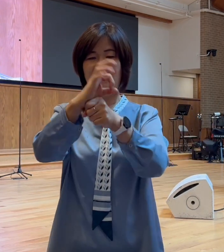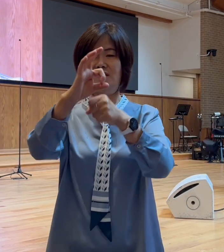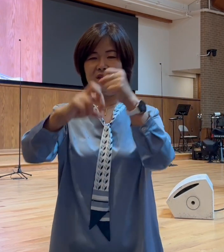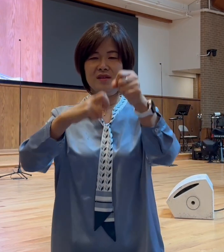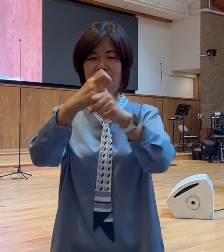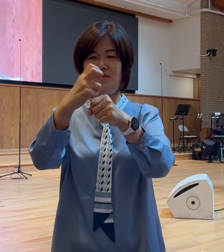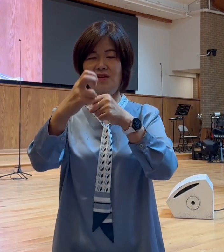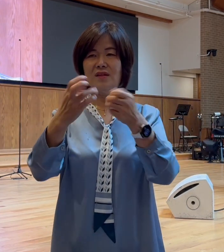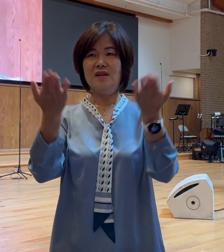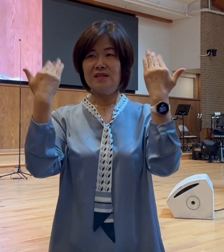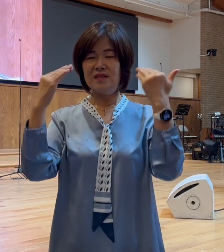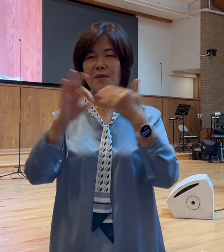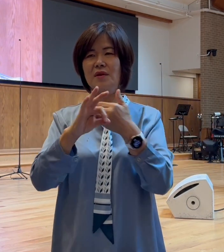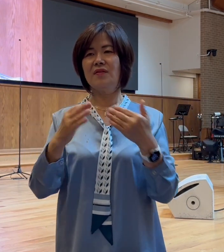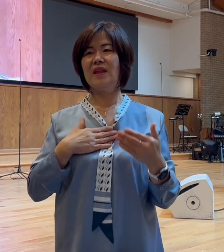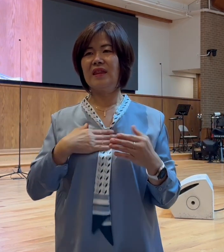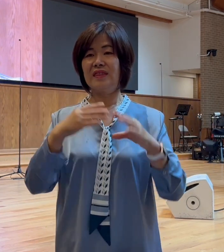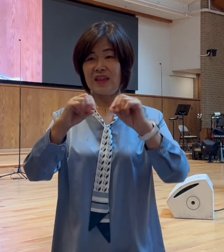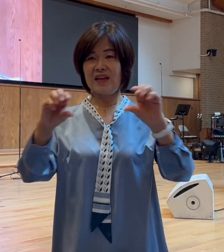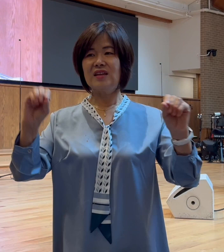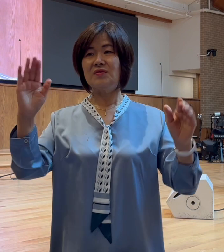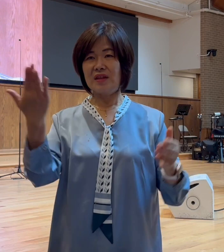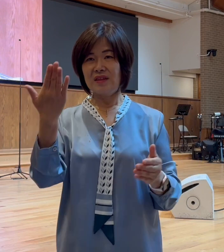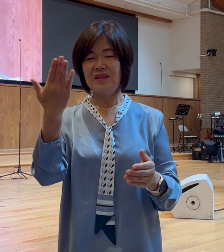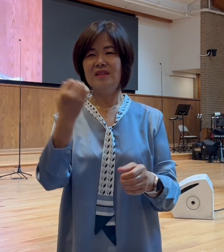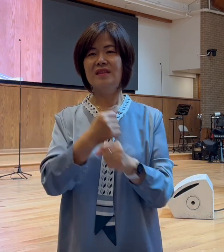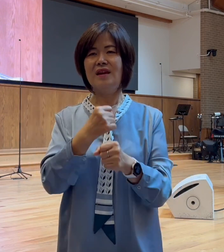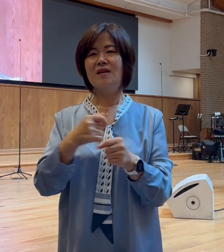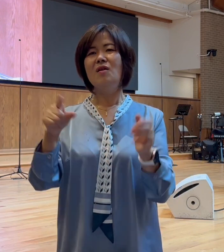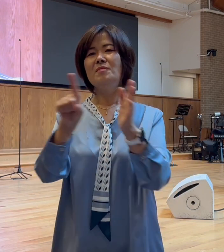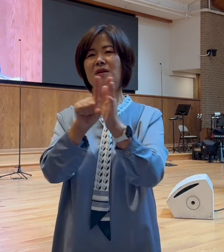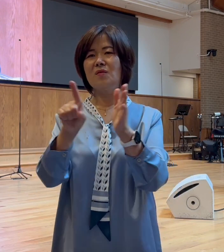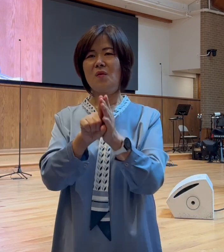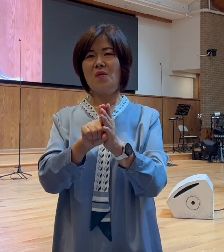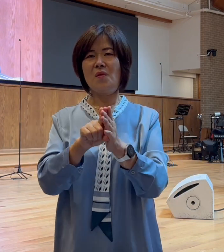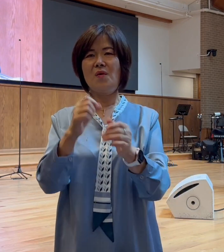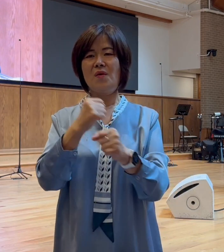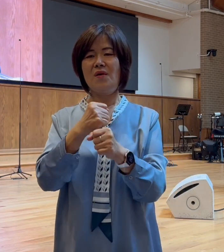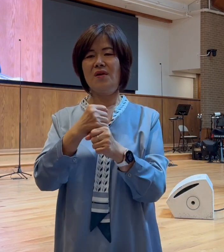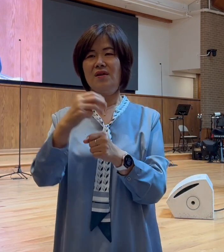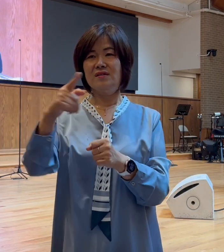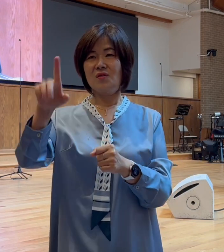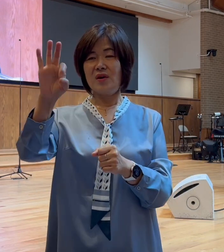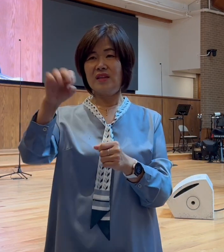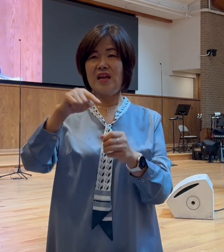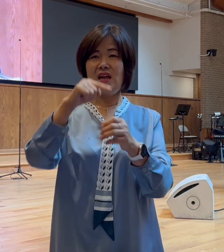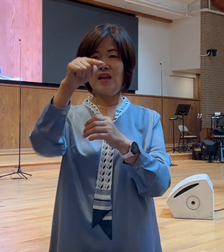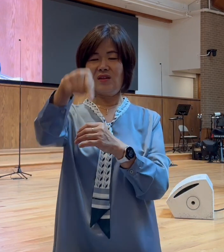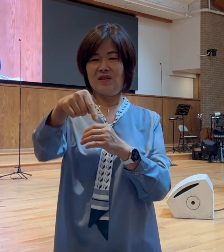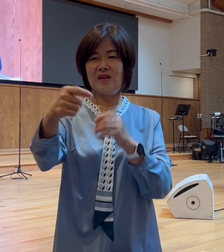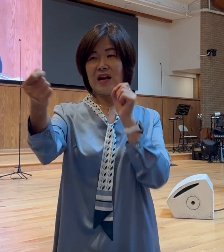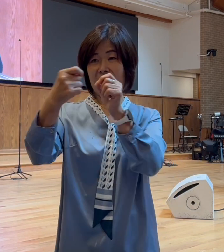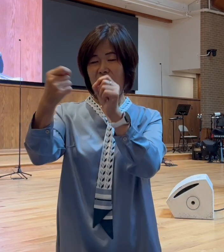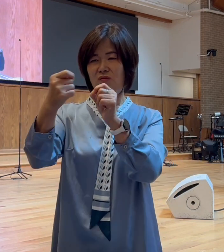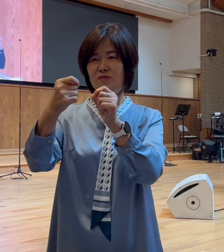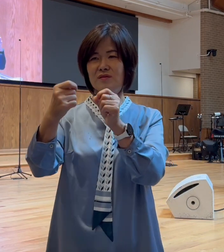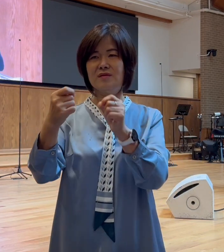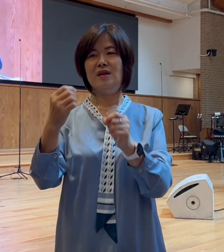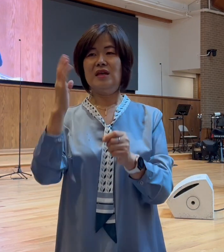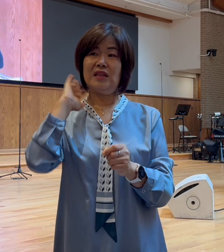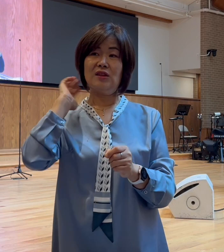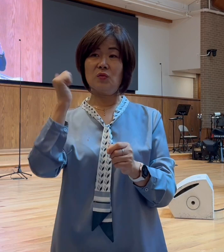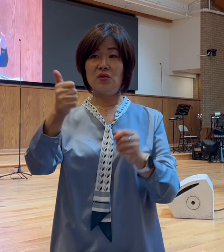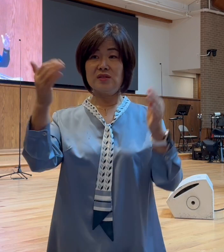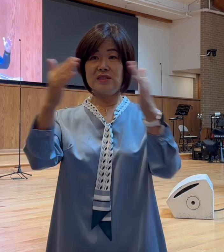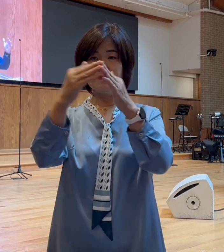지나면 내 땅이 된다라는 이제 속설을 믿고 청와대, 바로 뒷산은 아니고 청와대 조금 산을